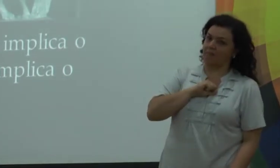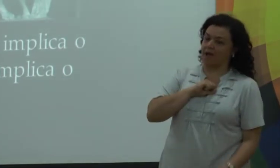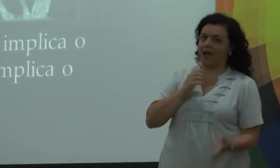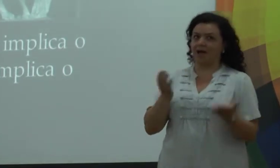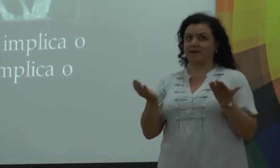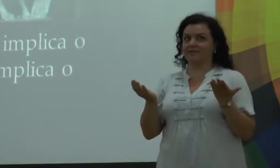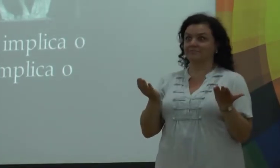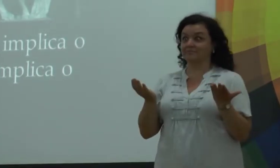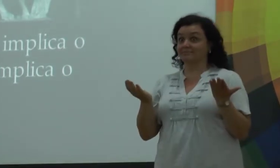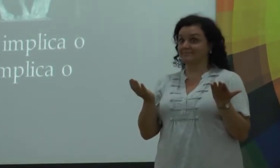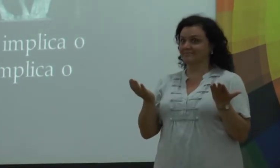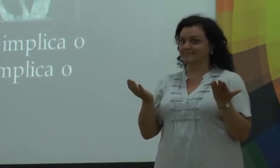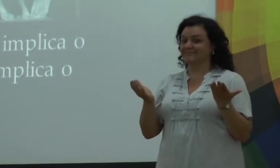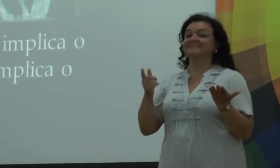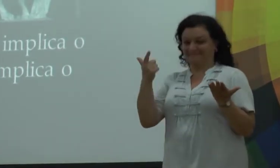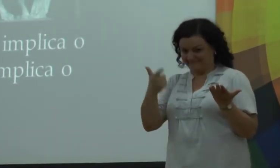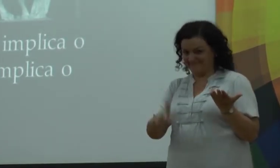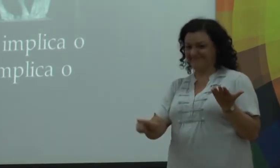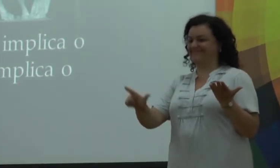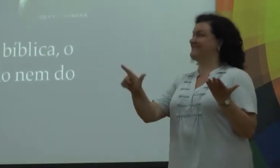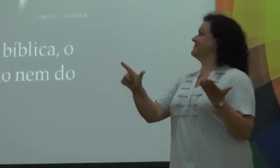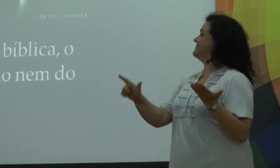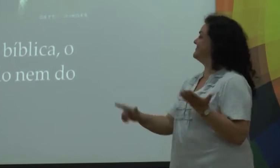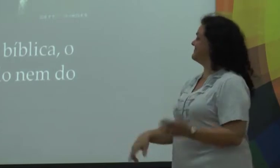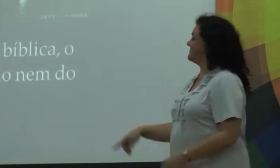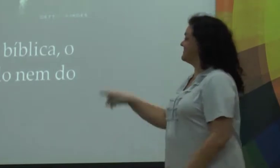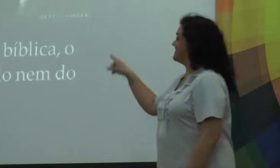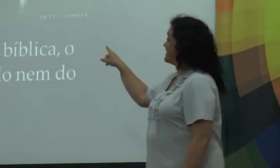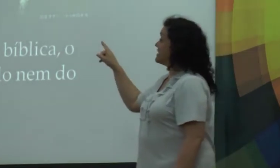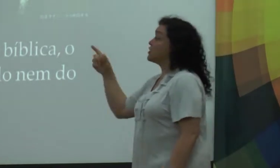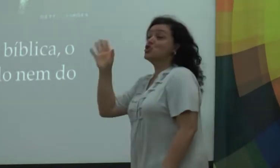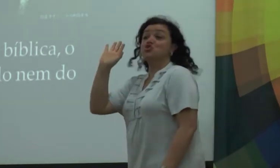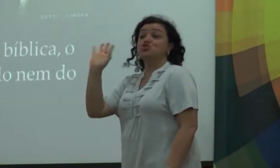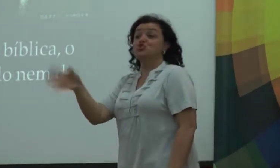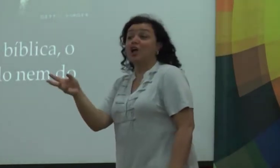conheço e conheço que eu amo, o que é isso?